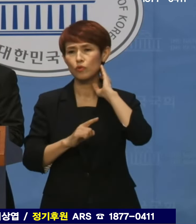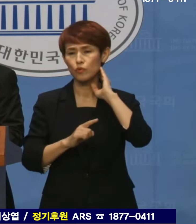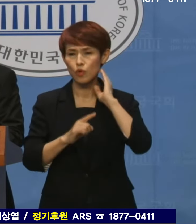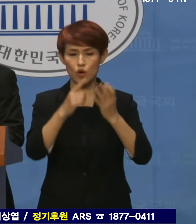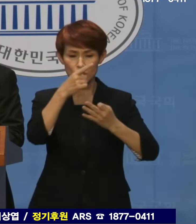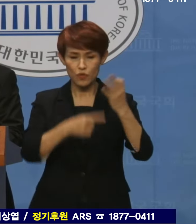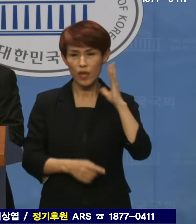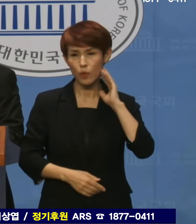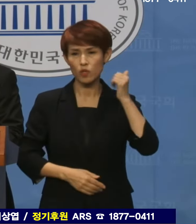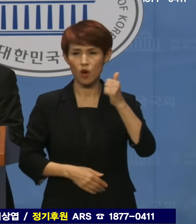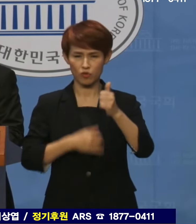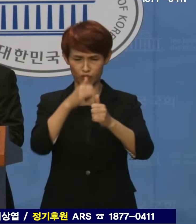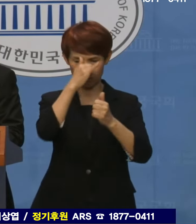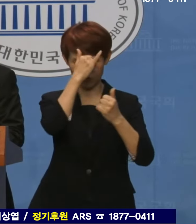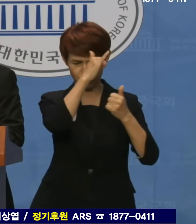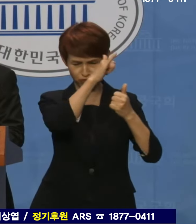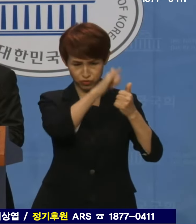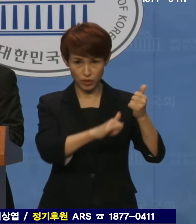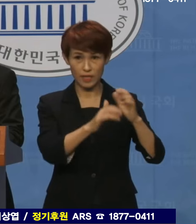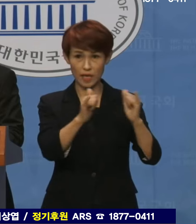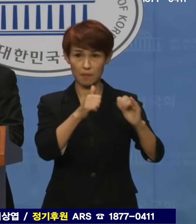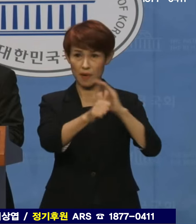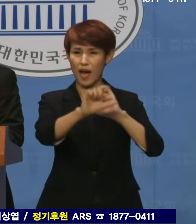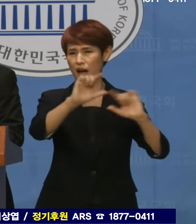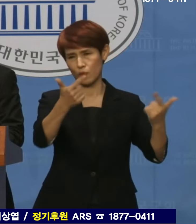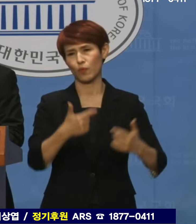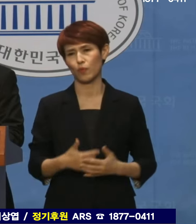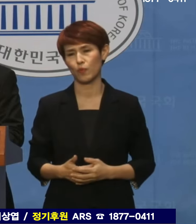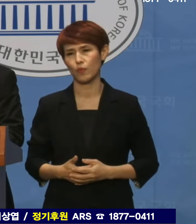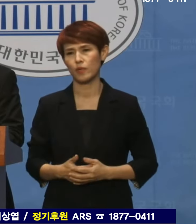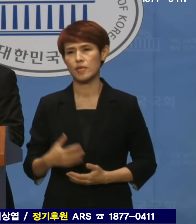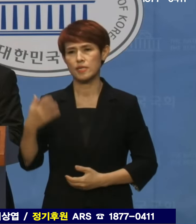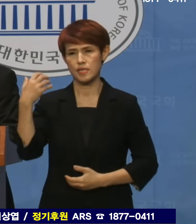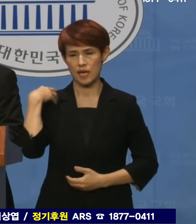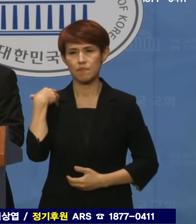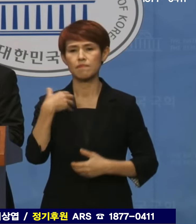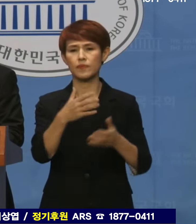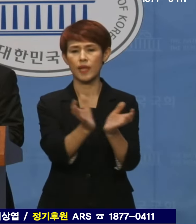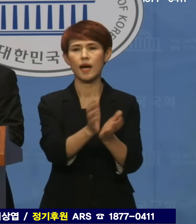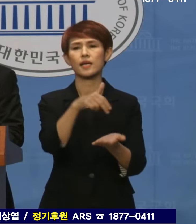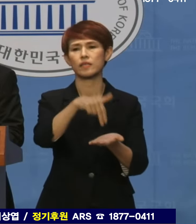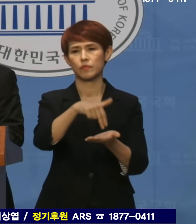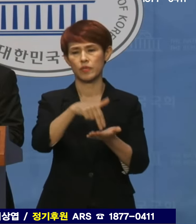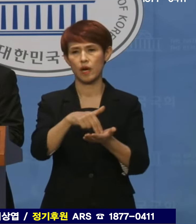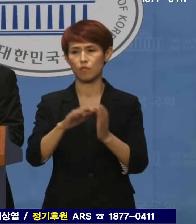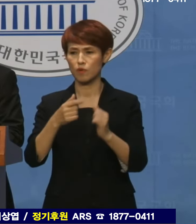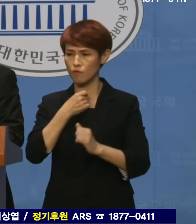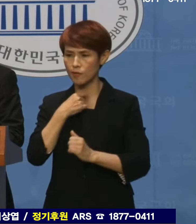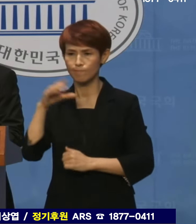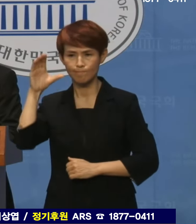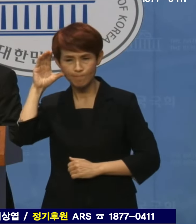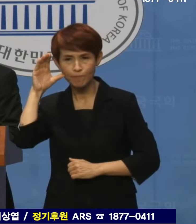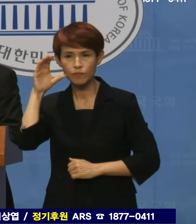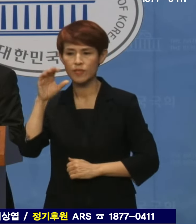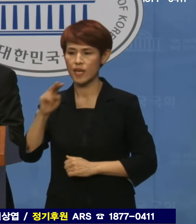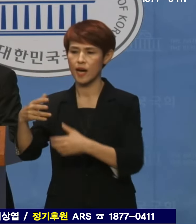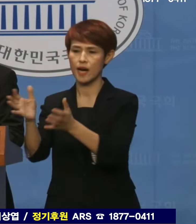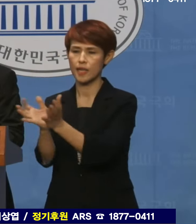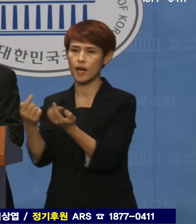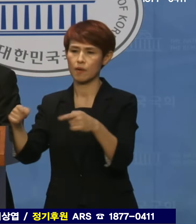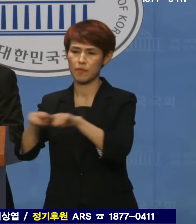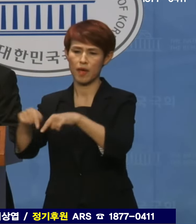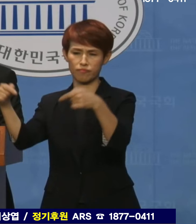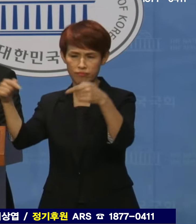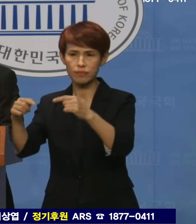대통령에게 맹목적으로 충성하는 원내대표가 아니라 책임 여당으로서 민의에 응답하고 야당과